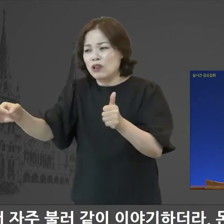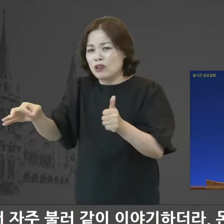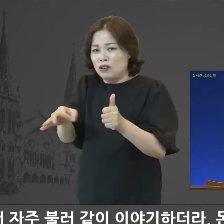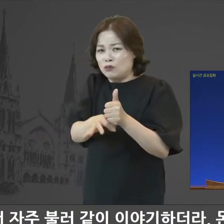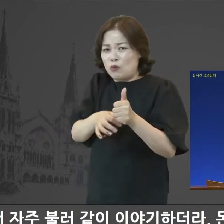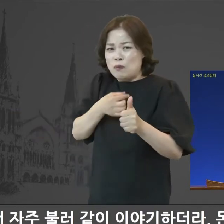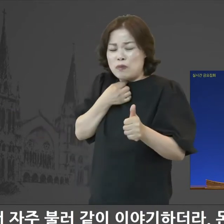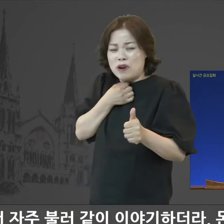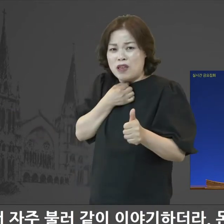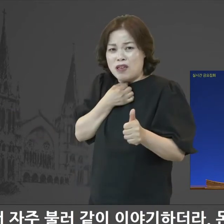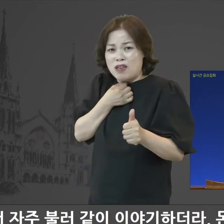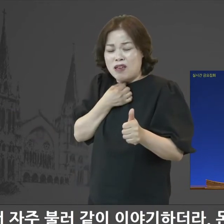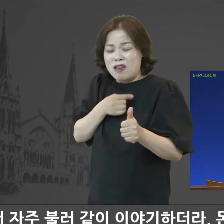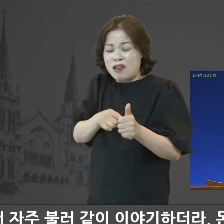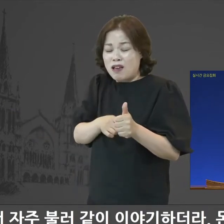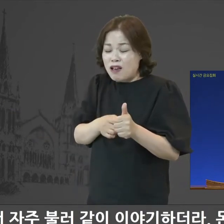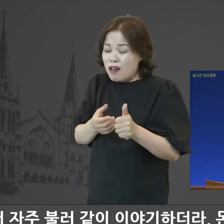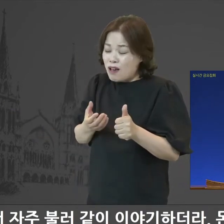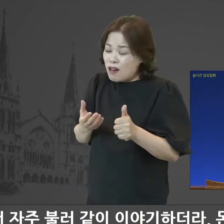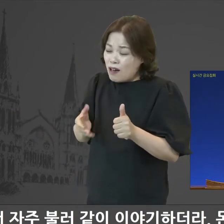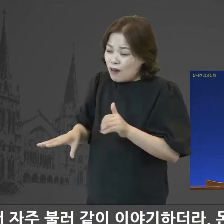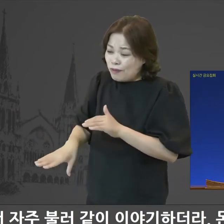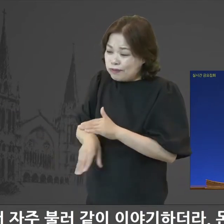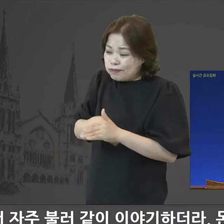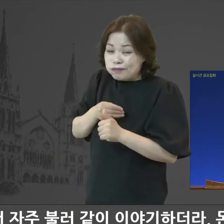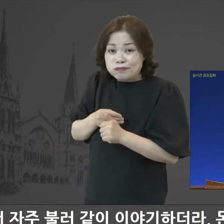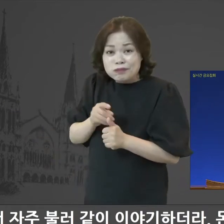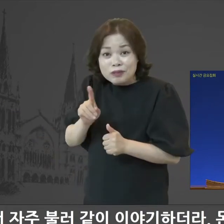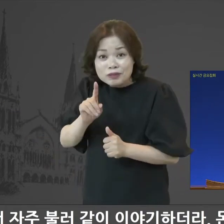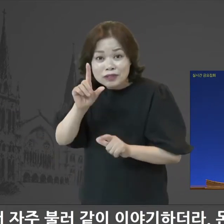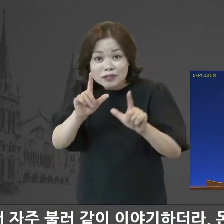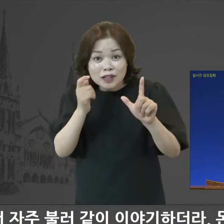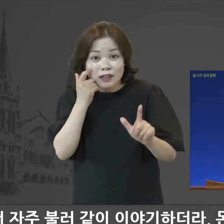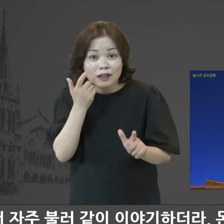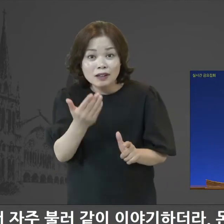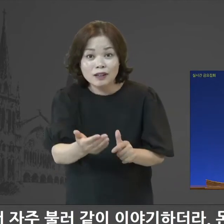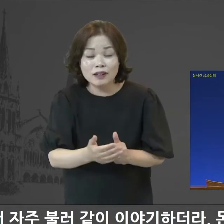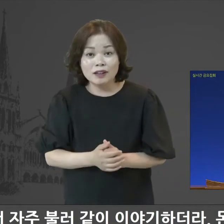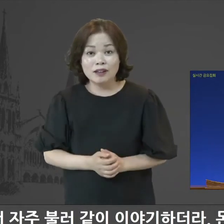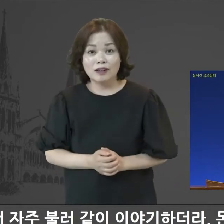바라고 있습니다. 이게 도대체 어떤 상황이 벌어진 걸까요?